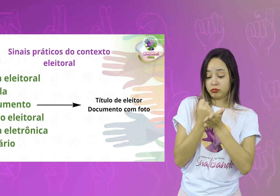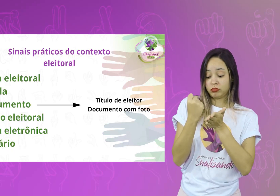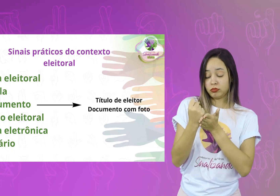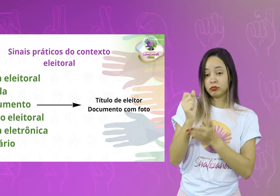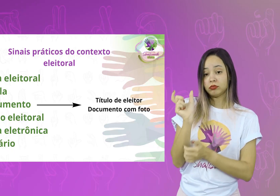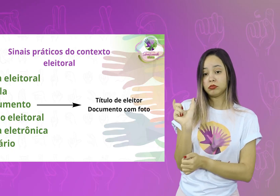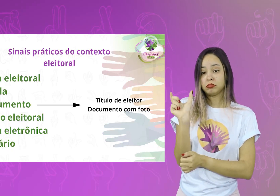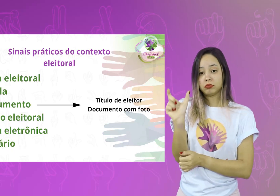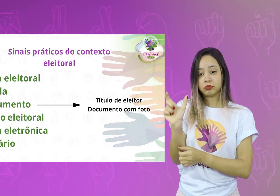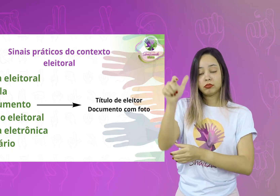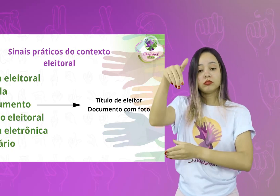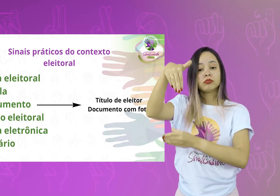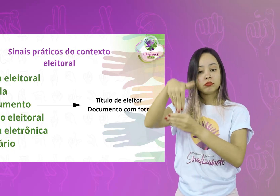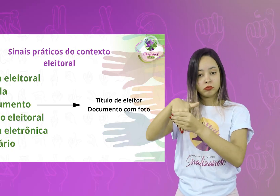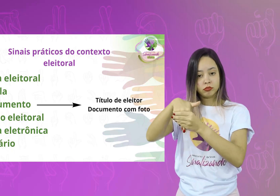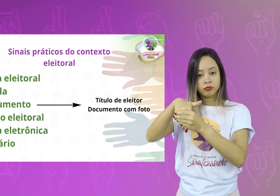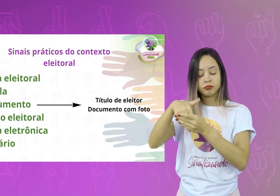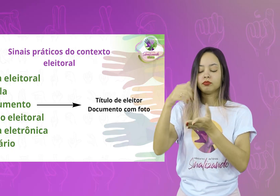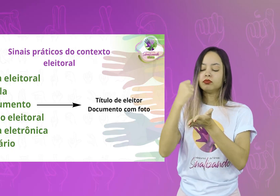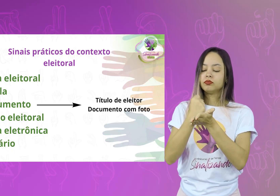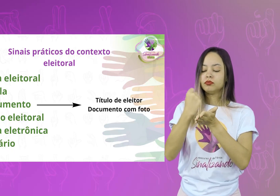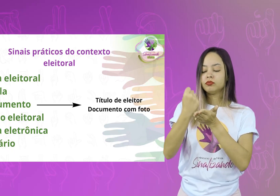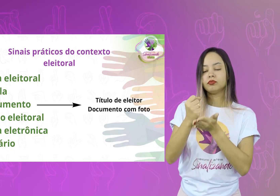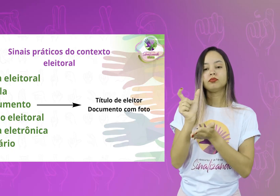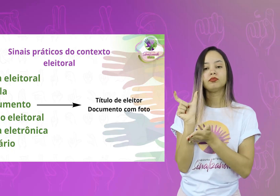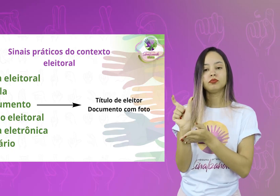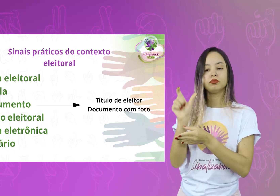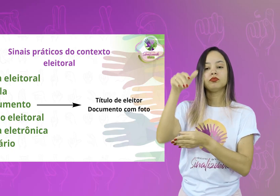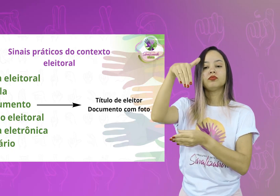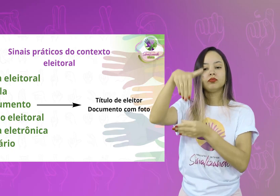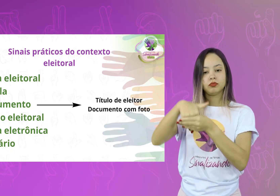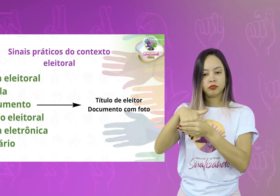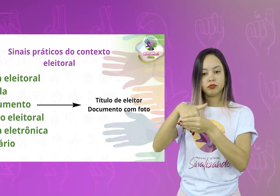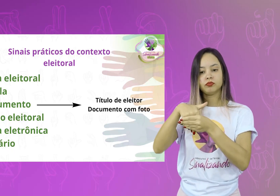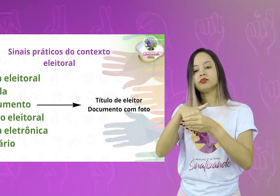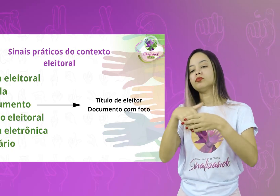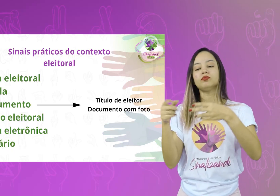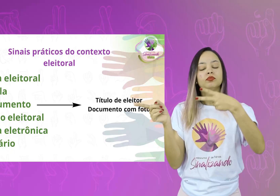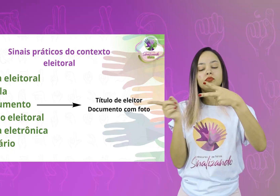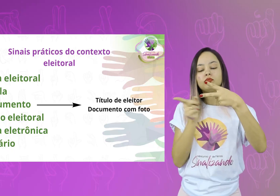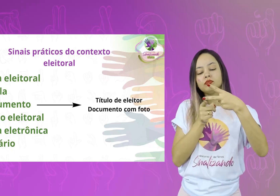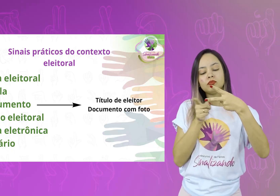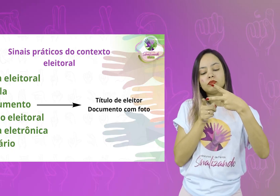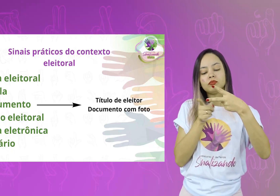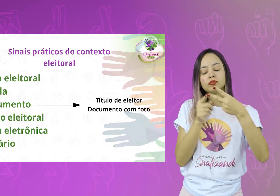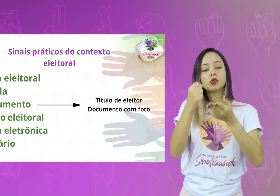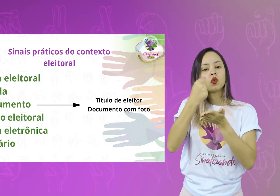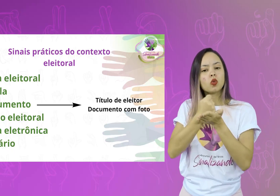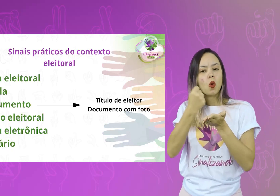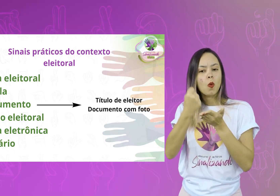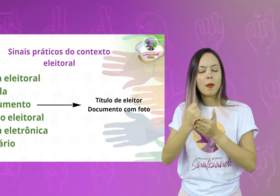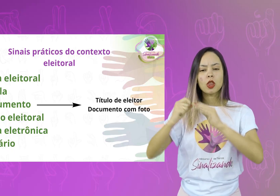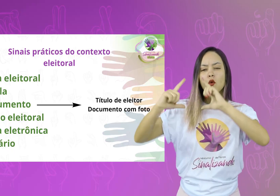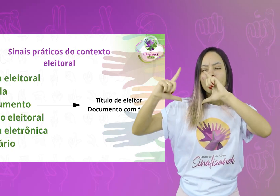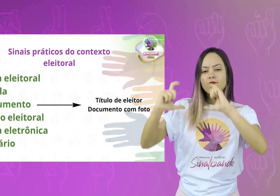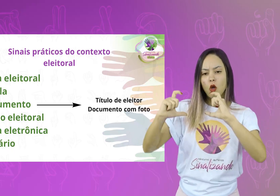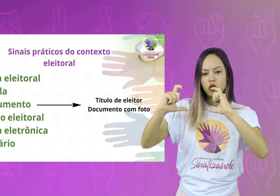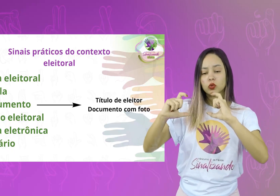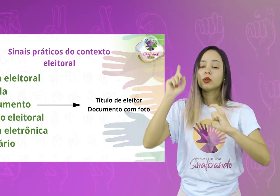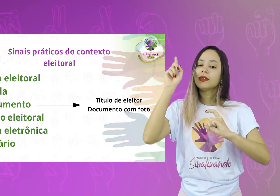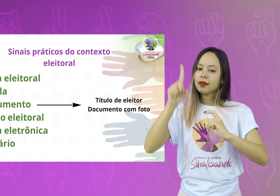o documento com foto. Ó, primeiro, título de eleitor, ó, documento, votação, a gente